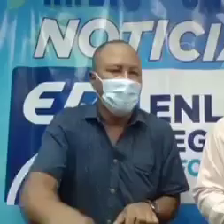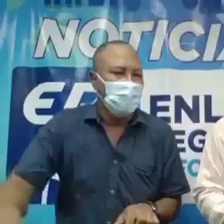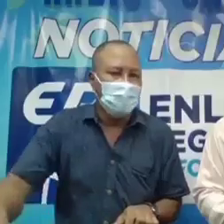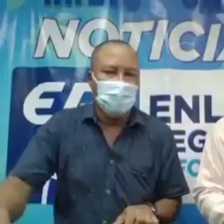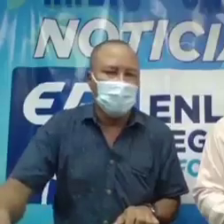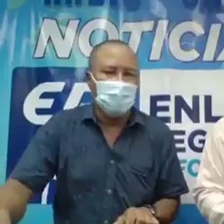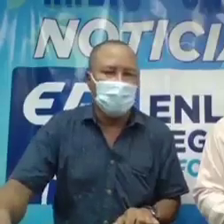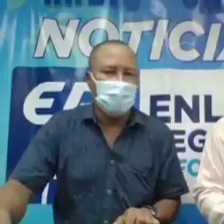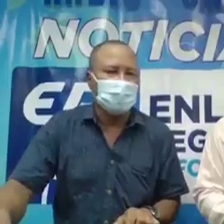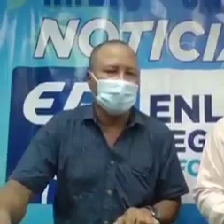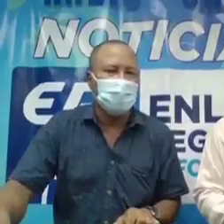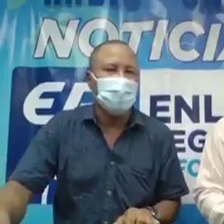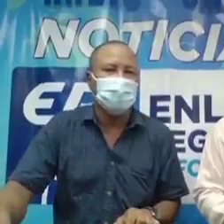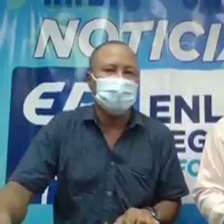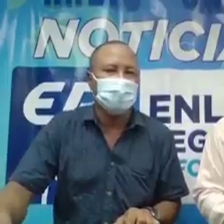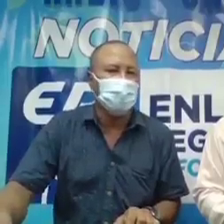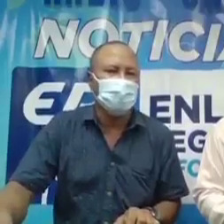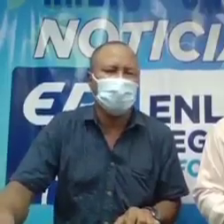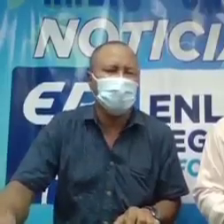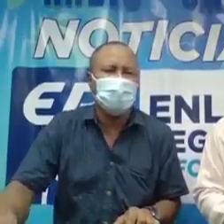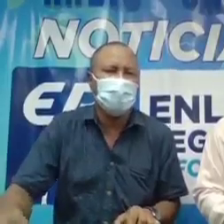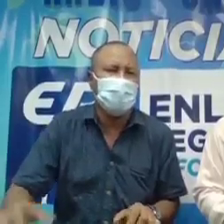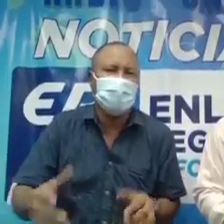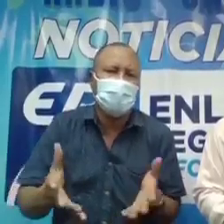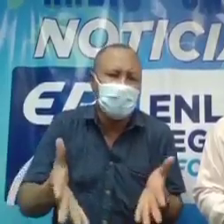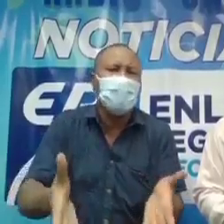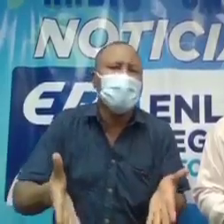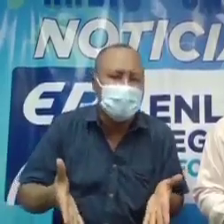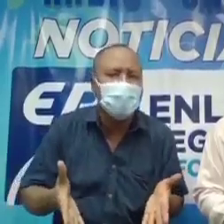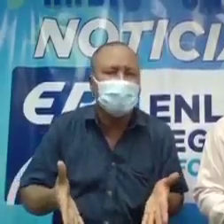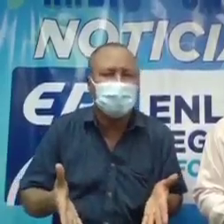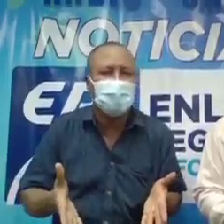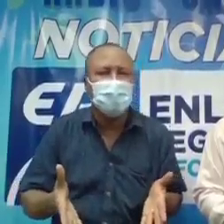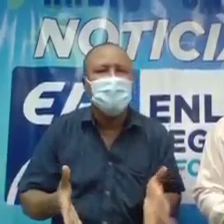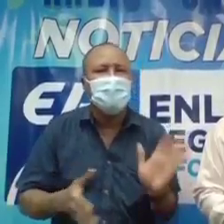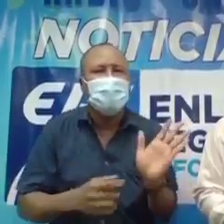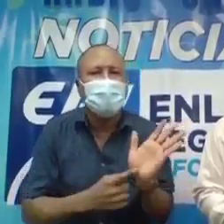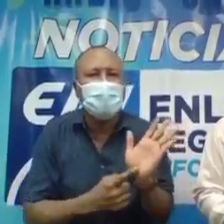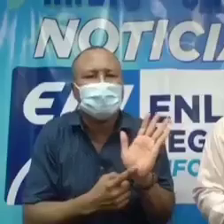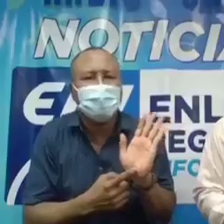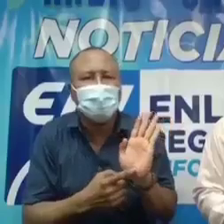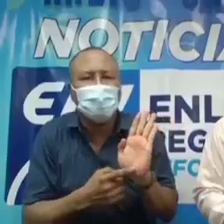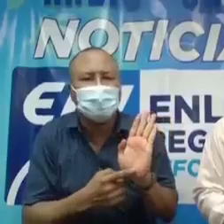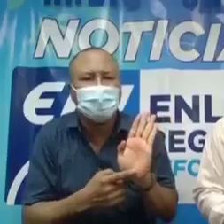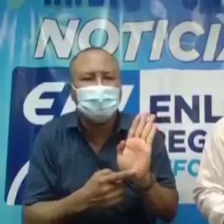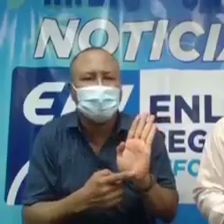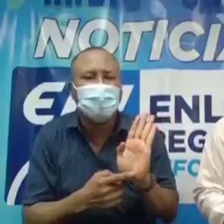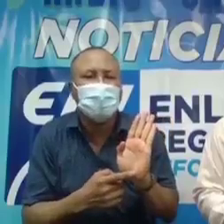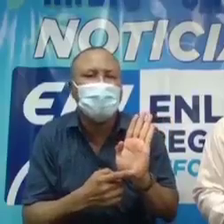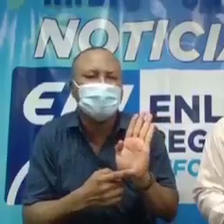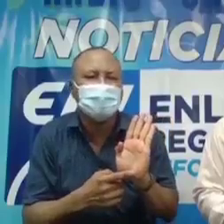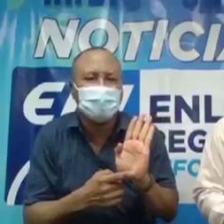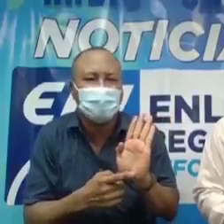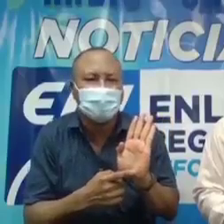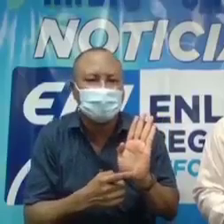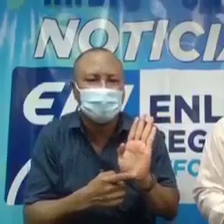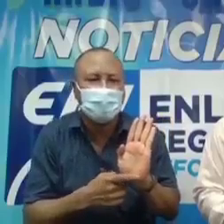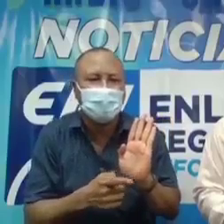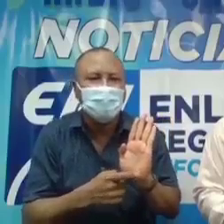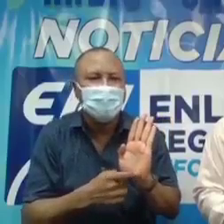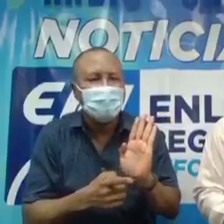apruébese en la tabla de amortización. Eso no dice la ley, que vengan y demuestren. Diga el artículo tal, dice que no me han